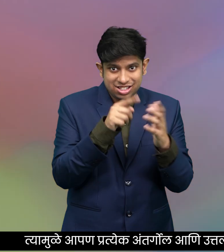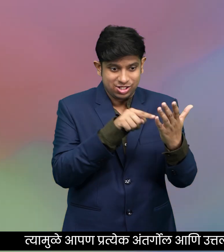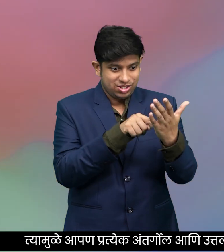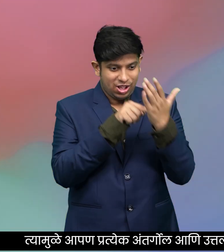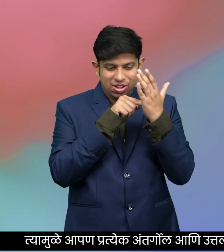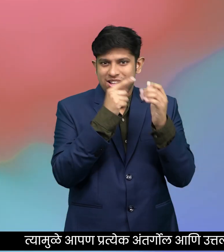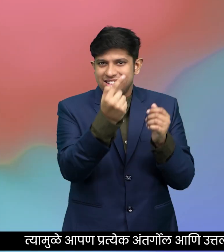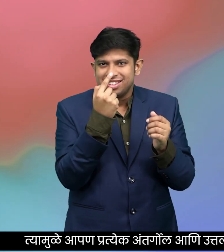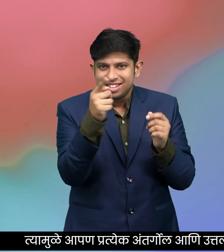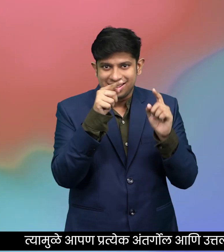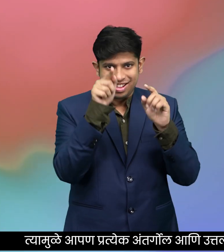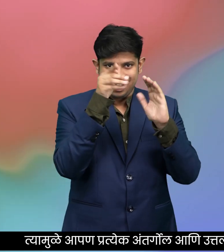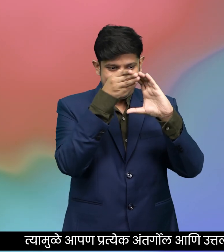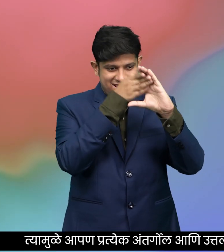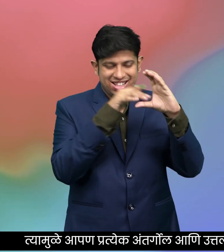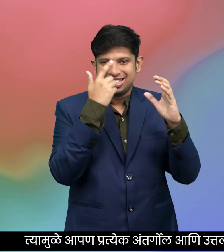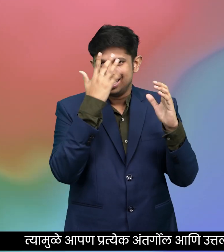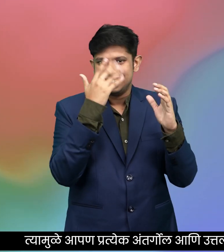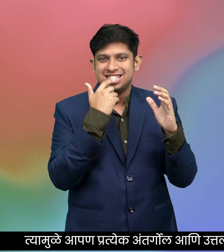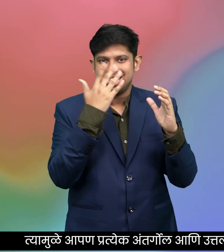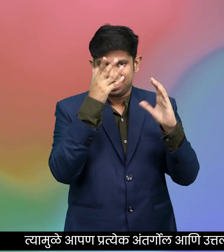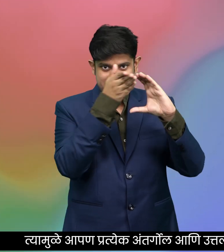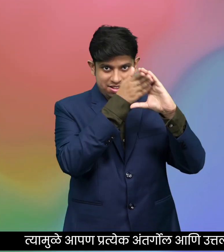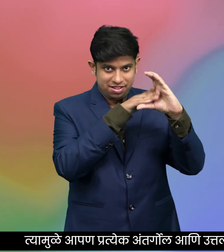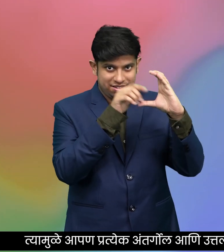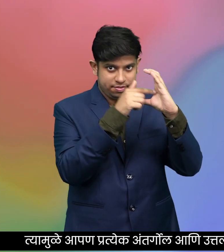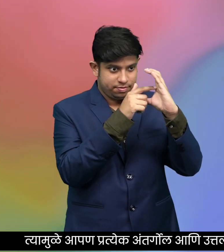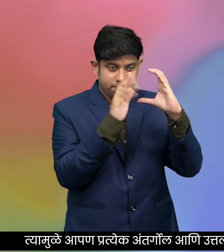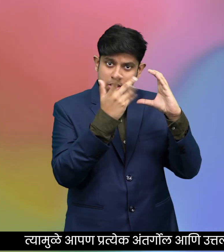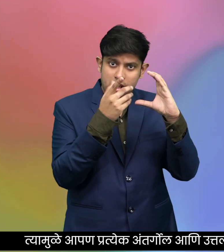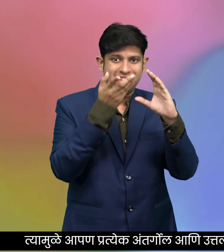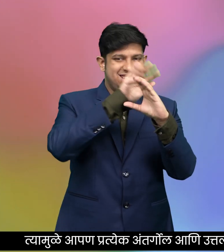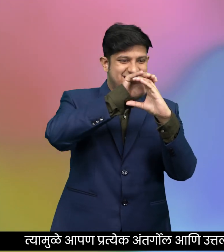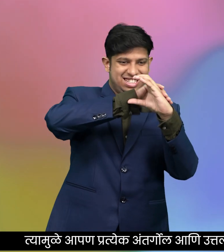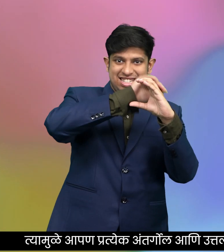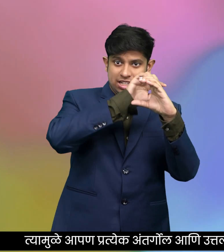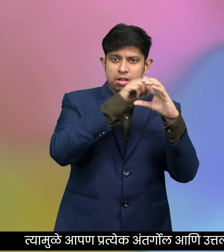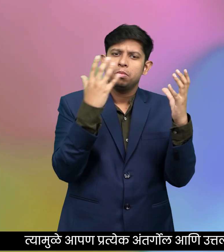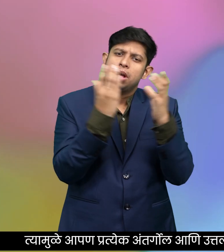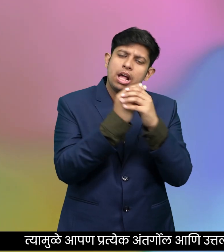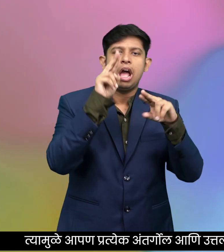So, त्यामुळे आपण we प्रत्येक can label आंतरगोल आणि each उत्तल आरशाला concave त्याच्या mirror फोकल and लांबीसह convex mirror लेबल with करू its शकतो. focal length.